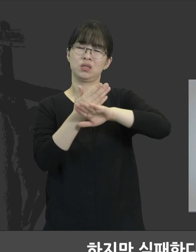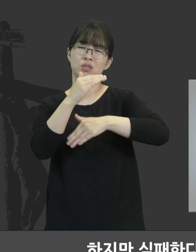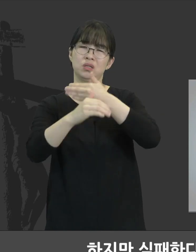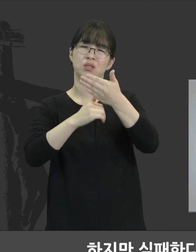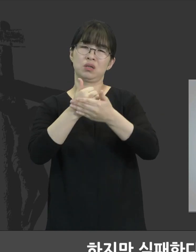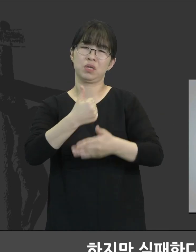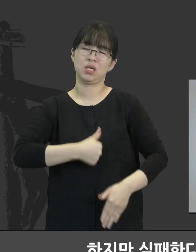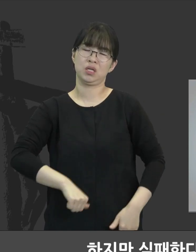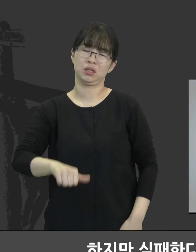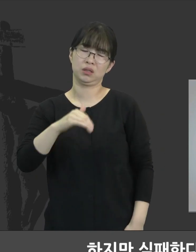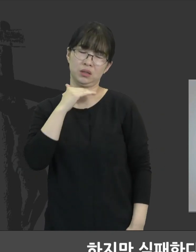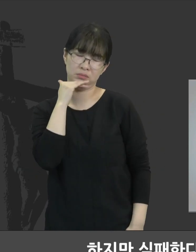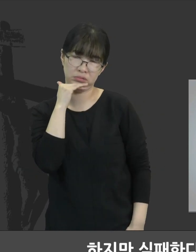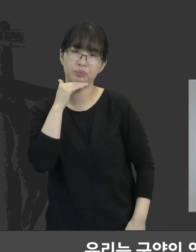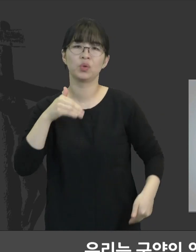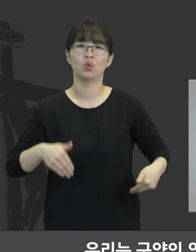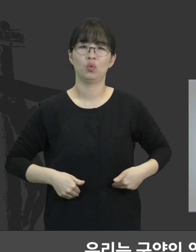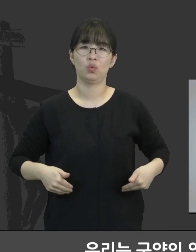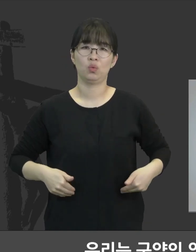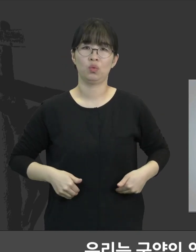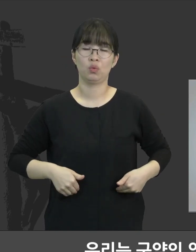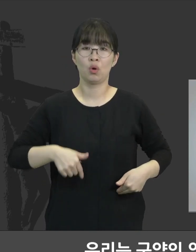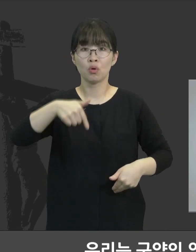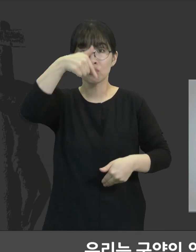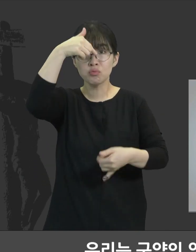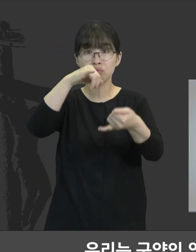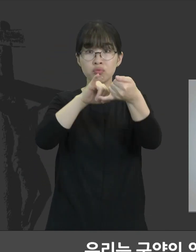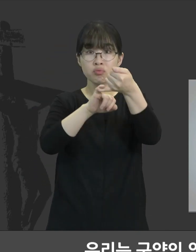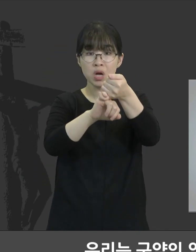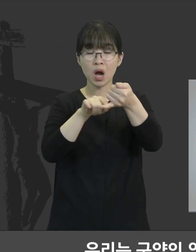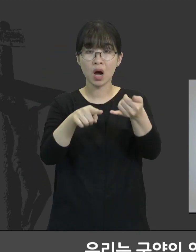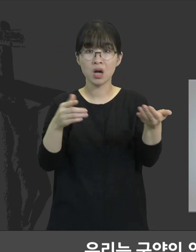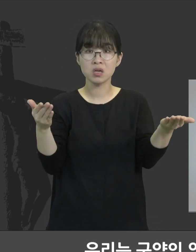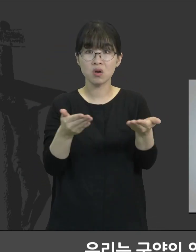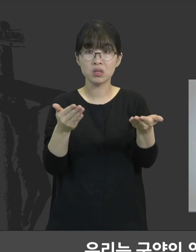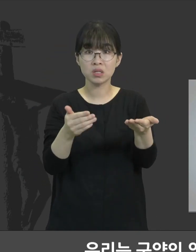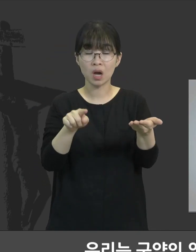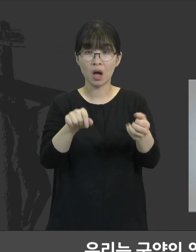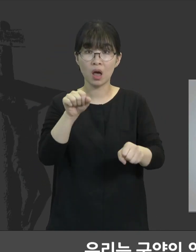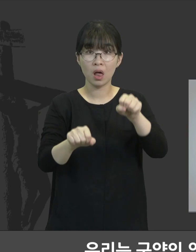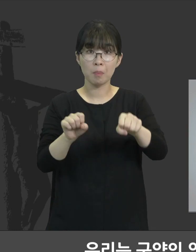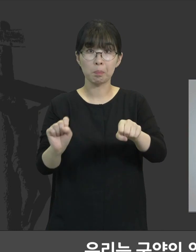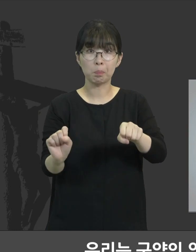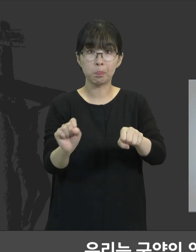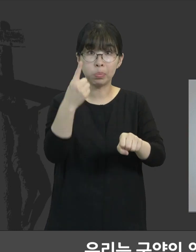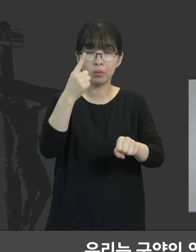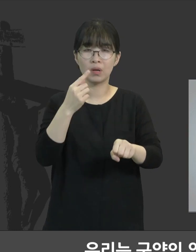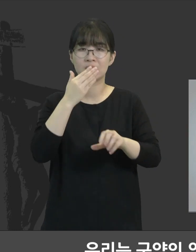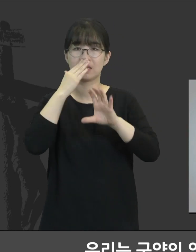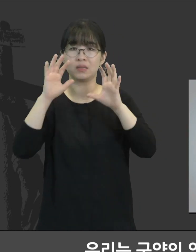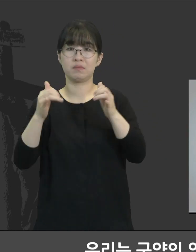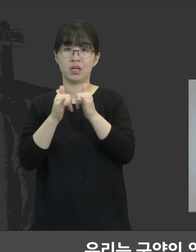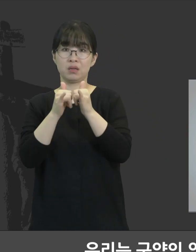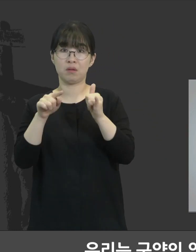기다려야 합니다. 우리는 구원의 역사를 통해 이스라엘 백성이 실패한 사실을 잘 알고